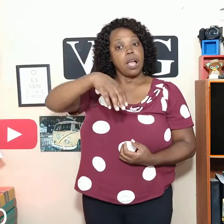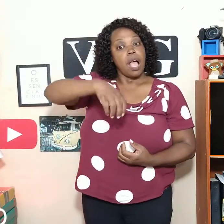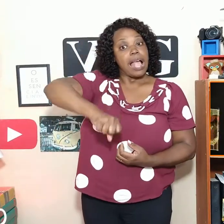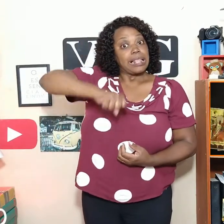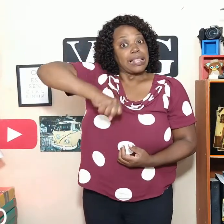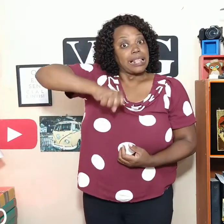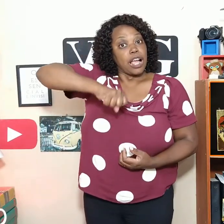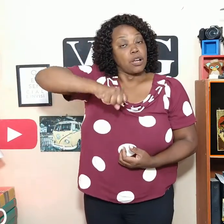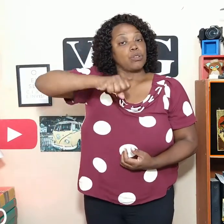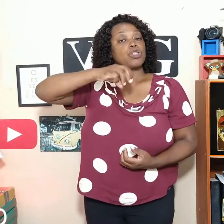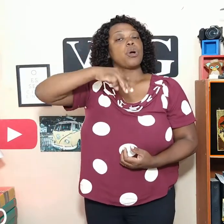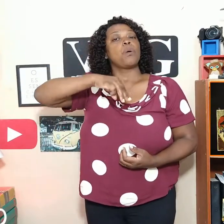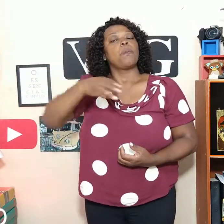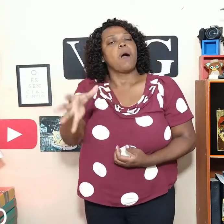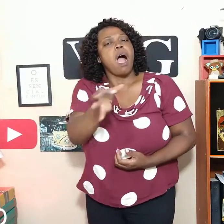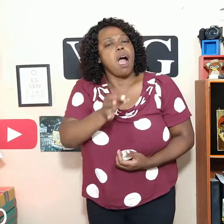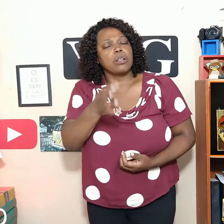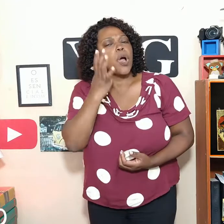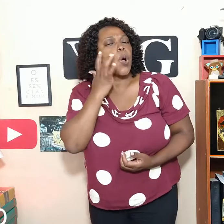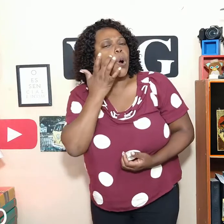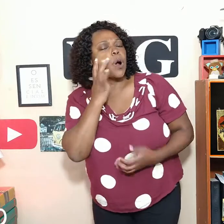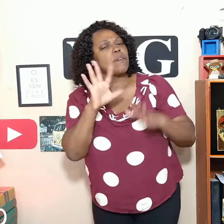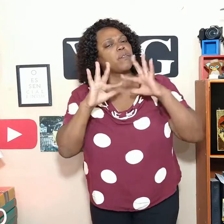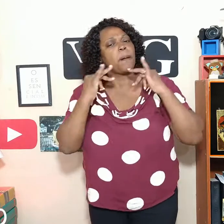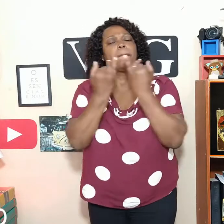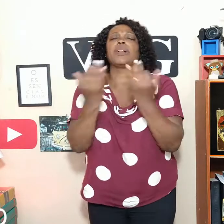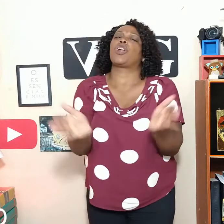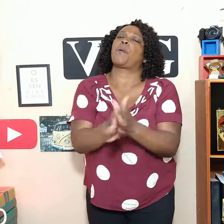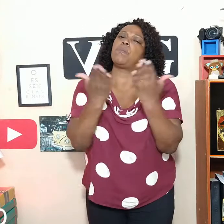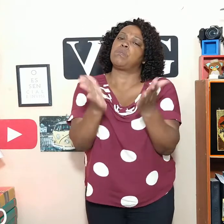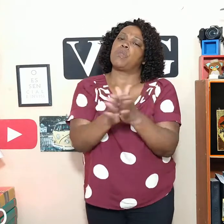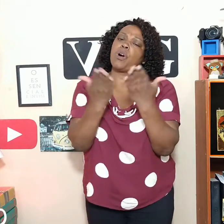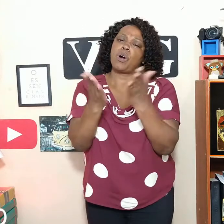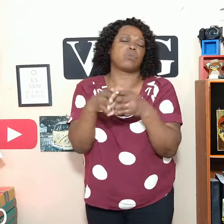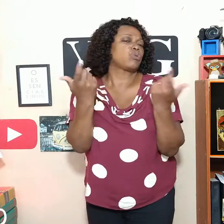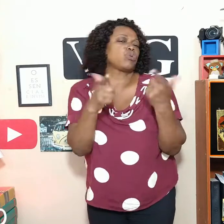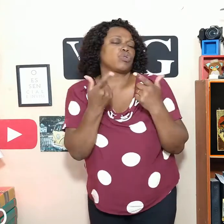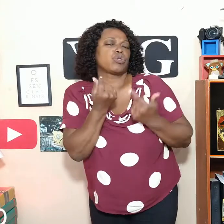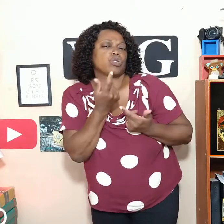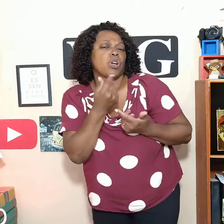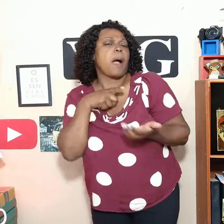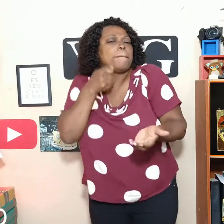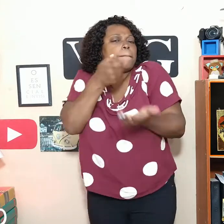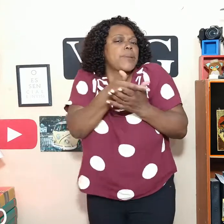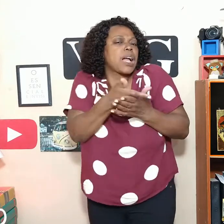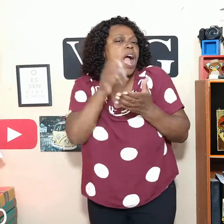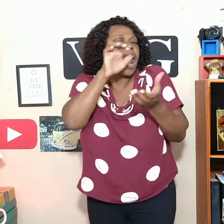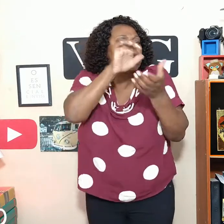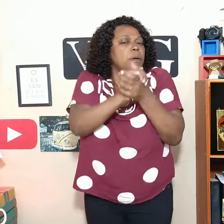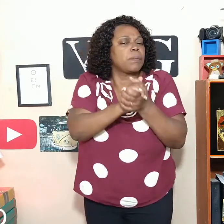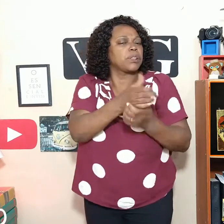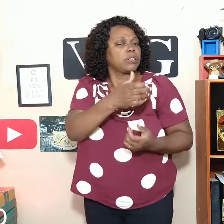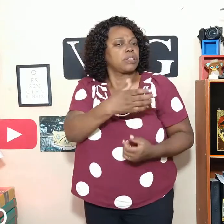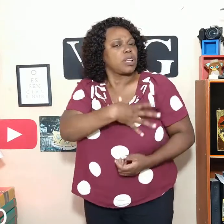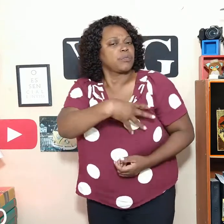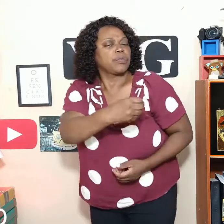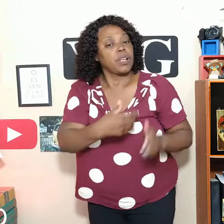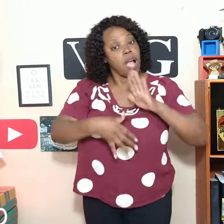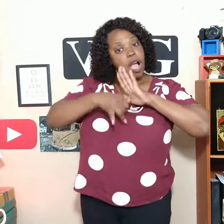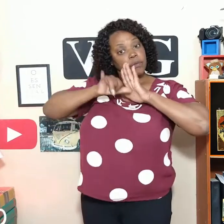saco de moedas de ouro para uma família muito pobre que não tinha dinheiro para pagar o dote do casamento das filhas, evitando que elas fossem abandonadas.